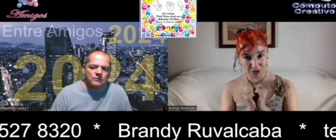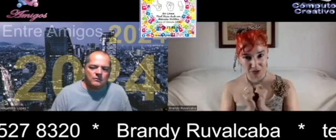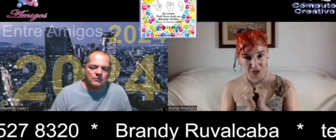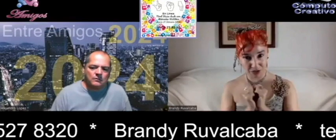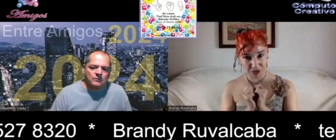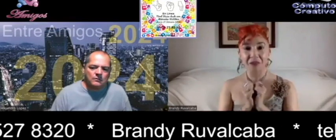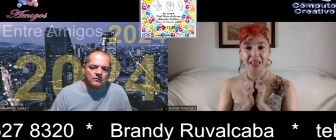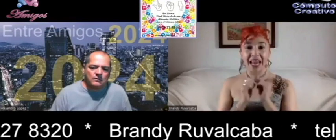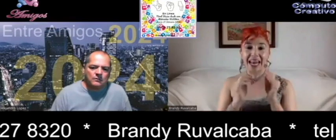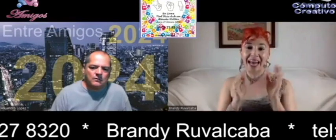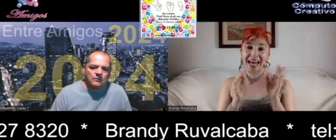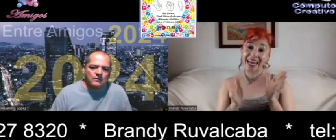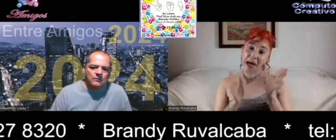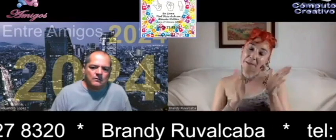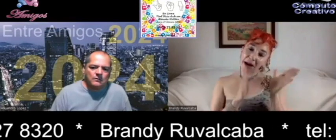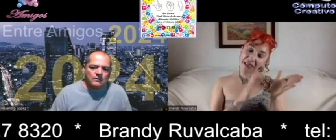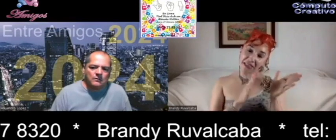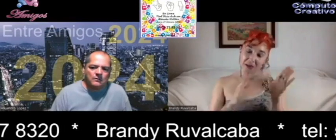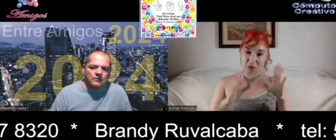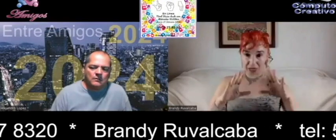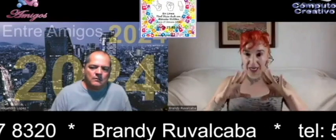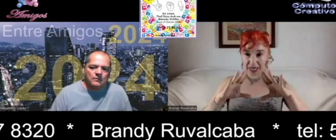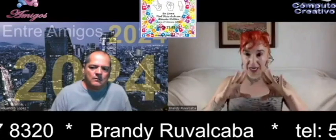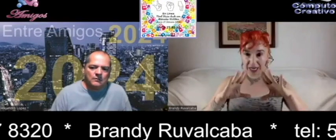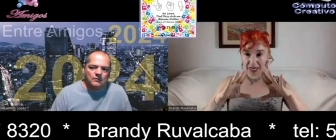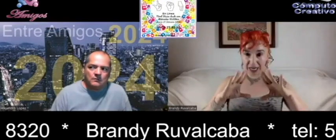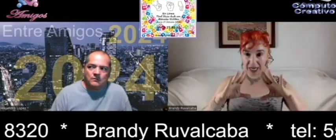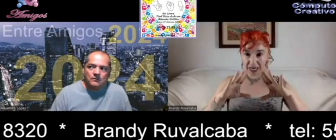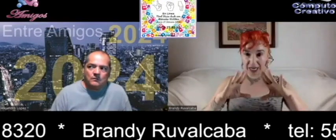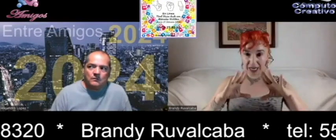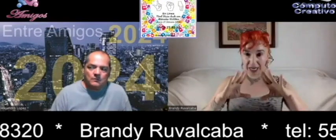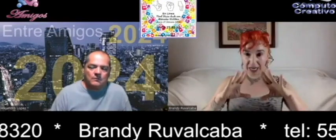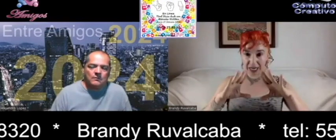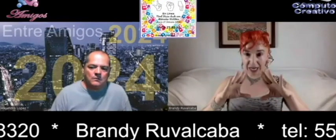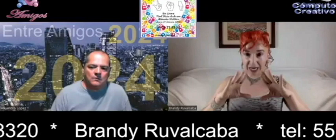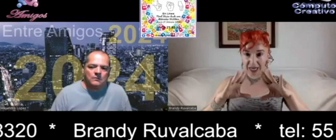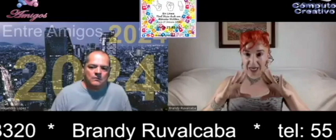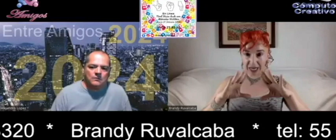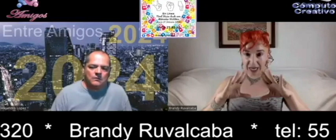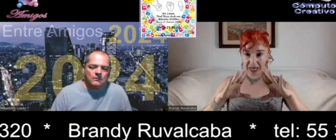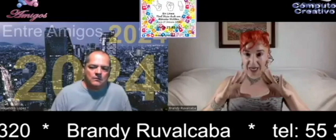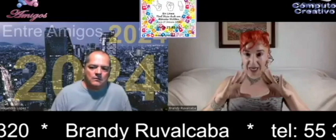cosa curiosa. La gramática, porque las lenguas